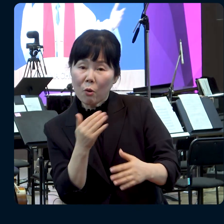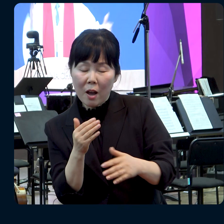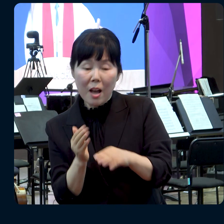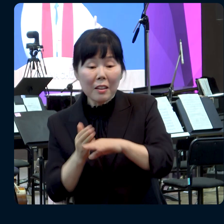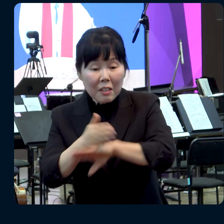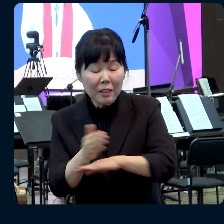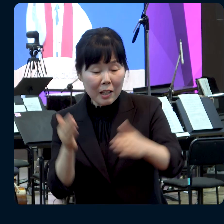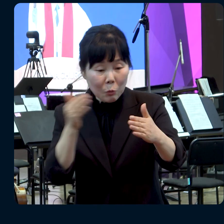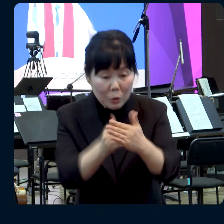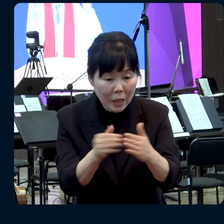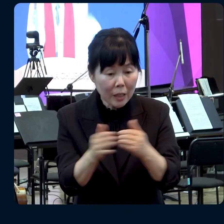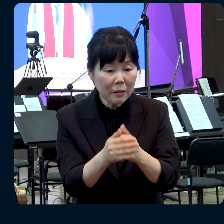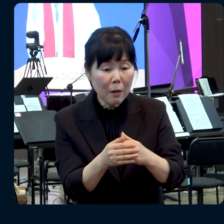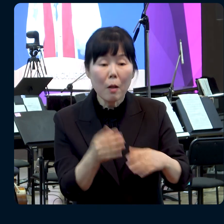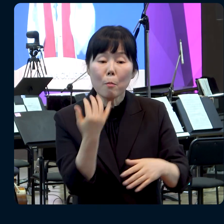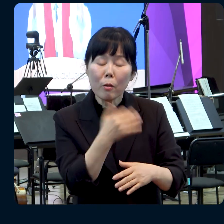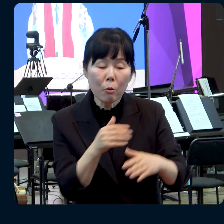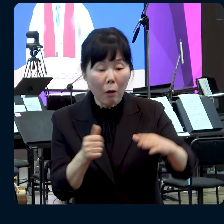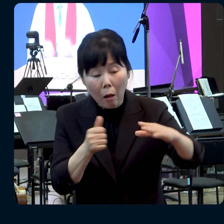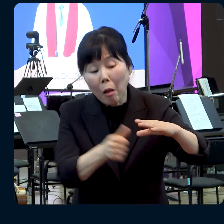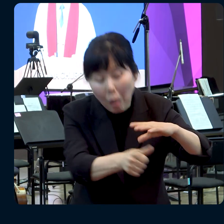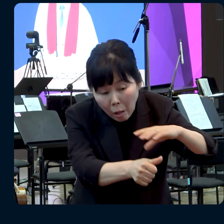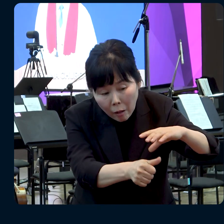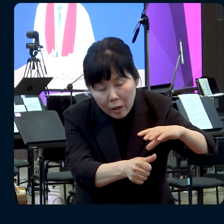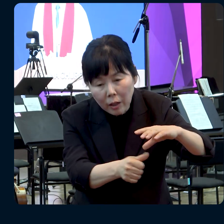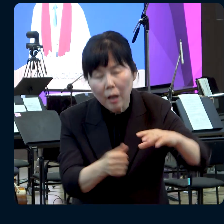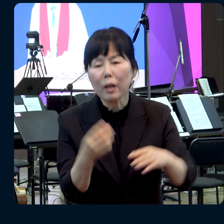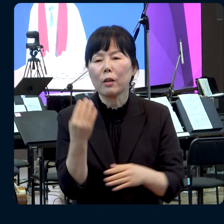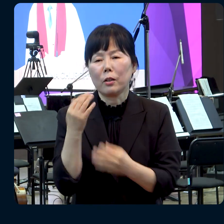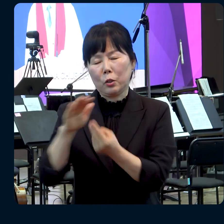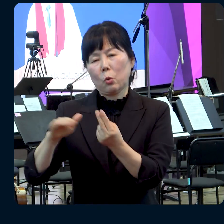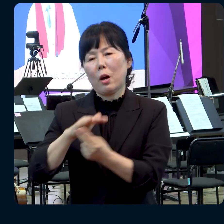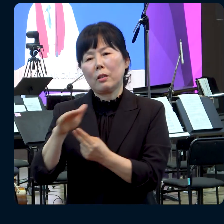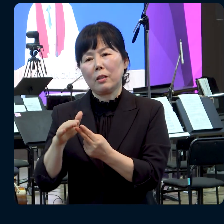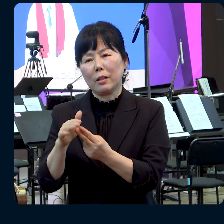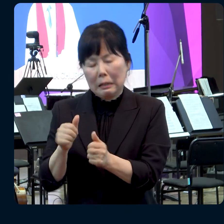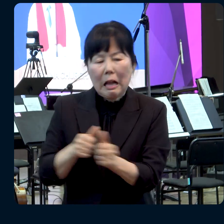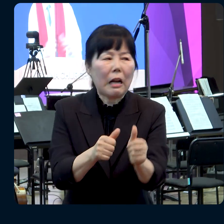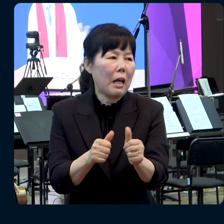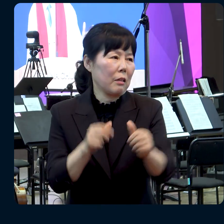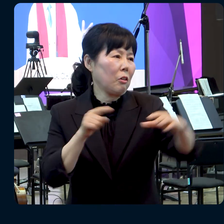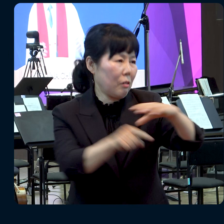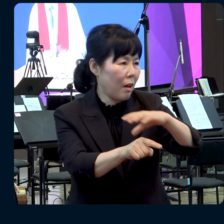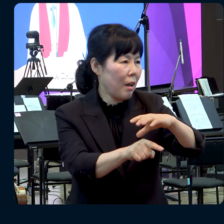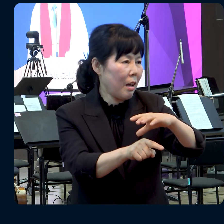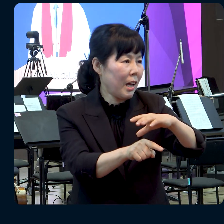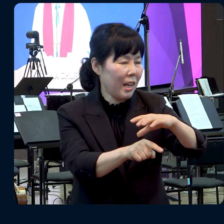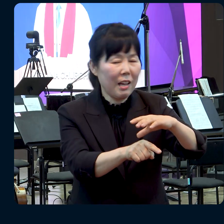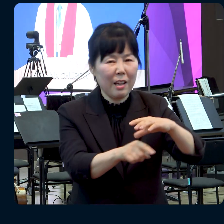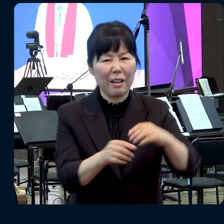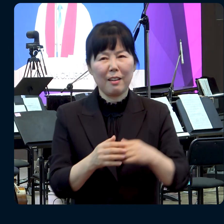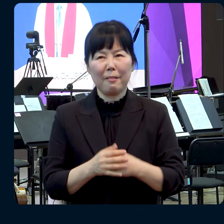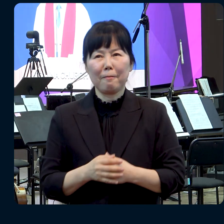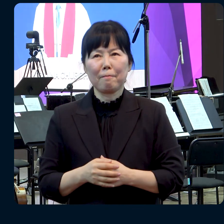와가지고 베드로가 들어가니까 그때 따라 들어가요. 그러나 그것뿐이었어요.